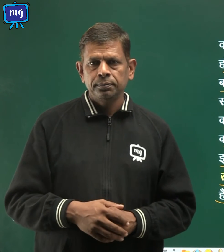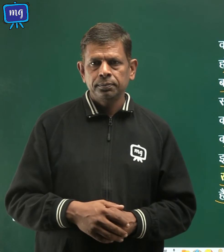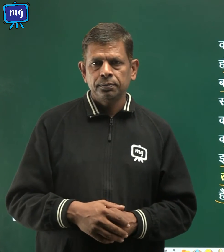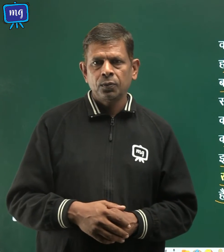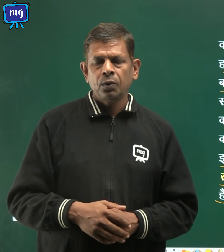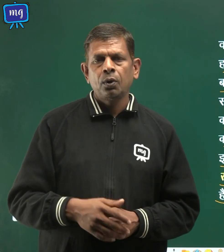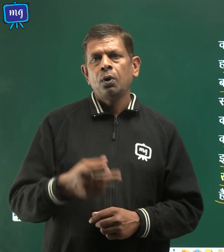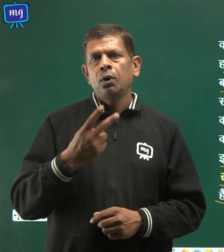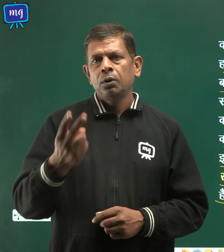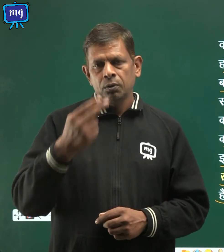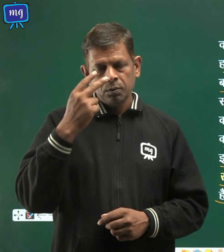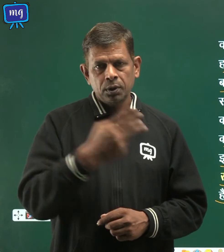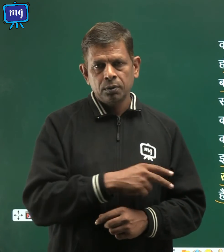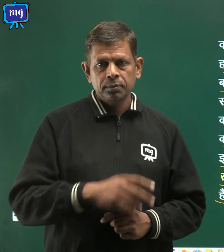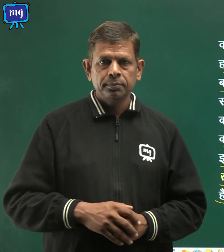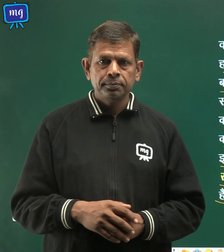तुम देख रहे हो चित्र में